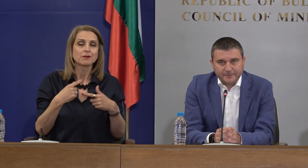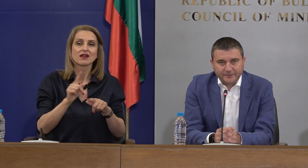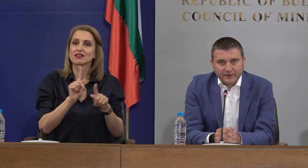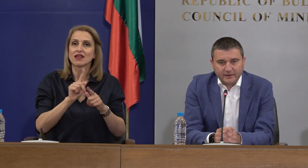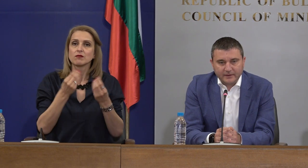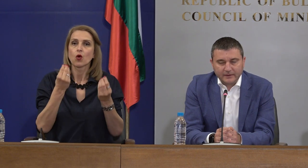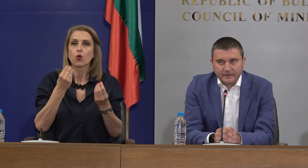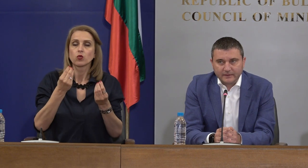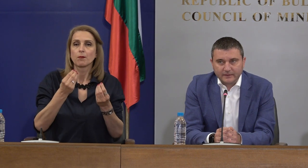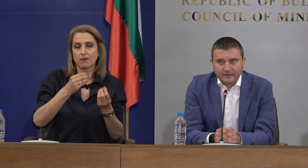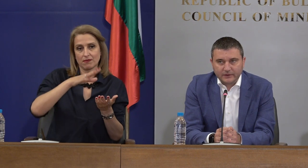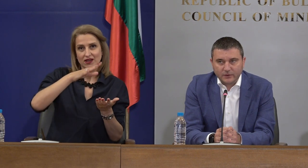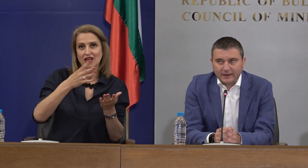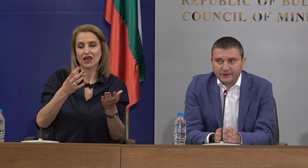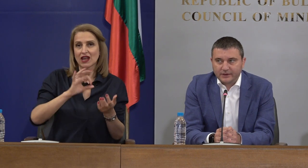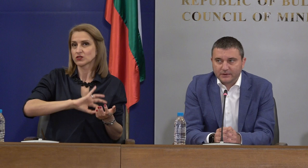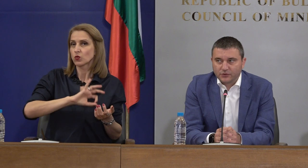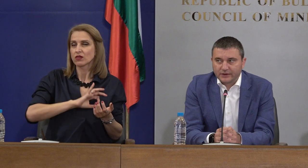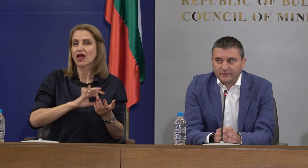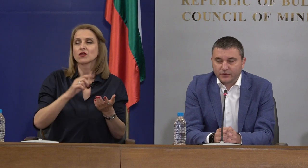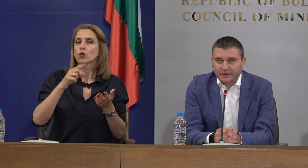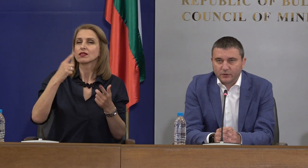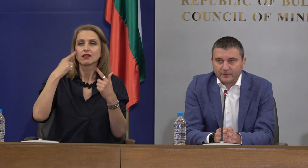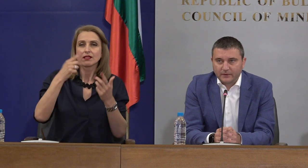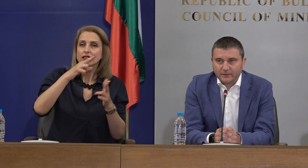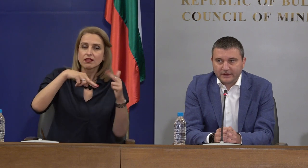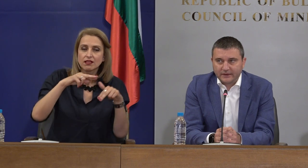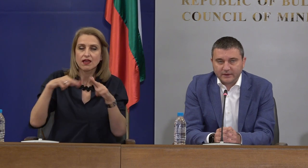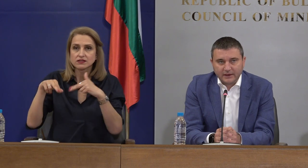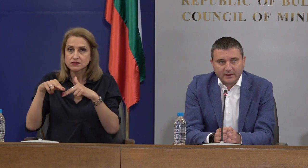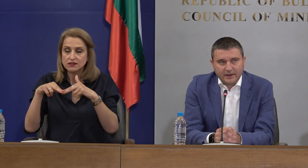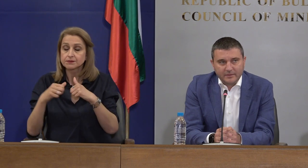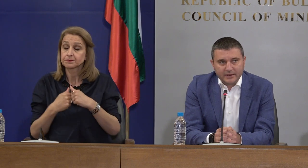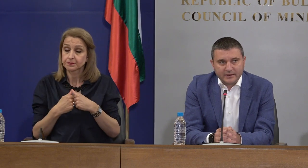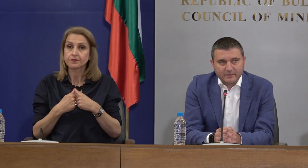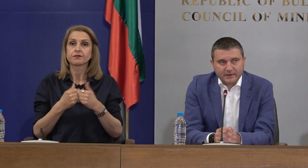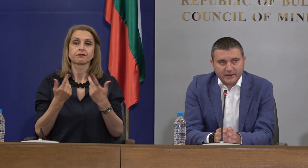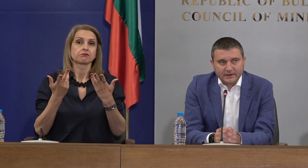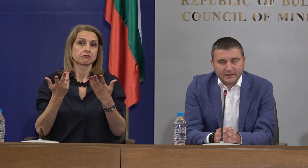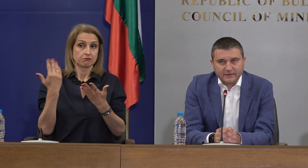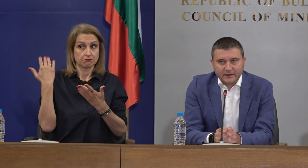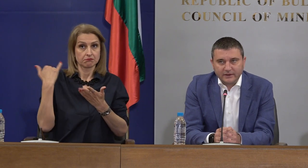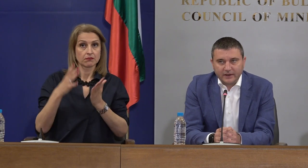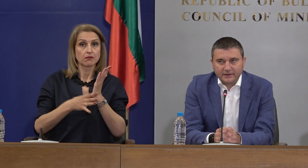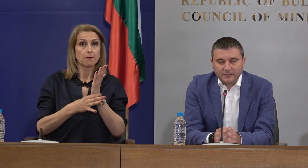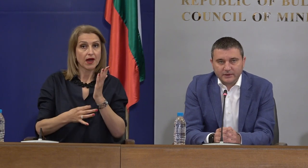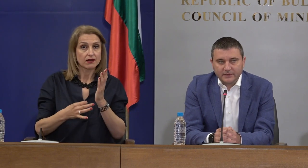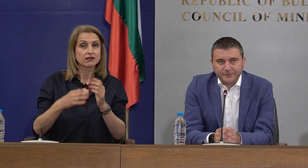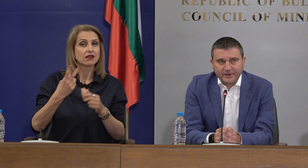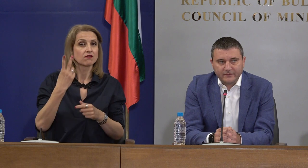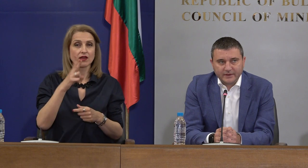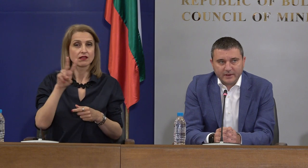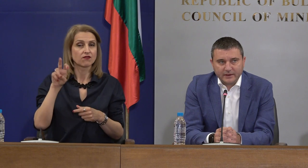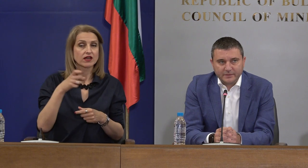стрес-теста се оказа, че имат нужда да формират допълнителни такива. През март месец 2020